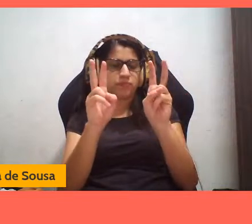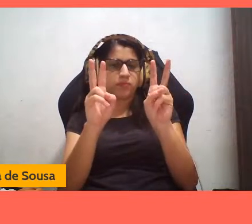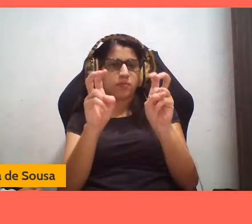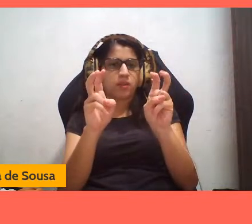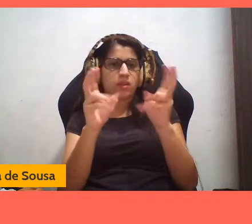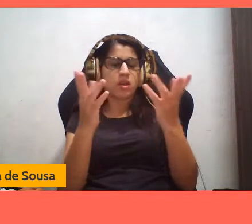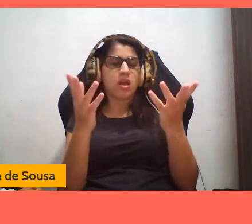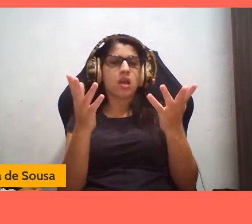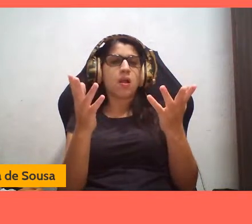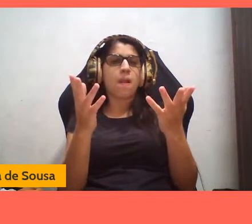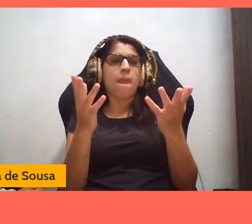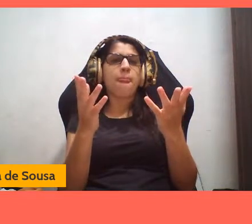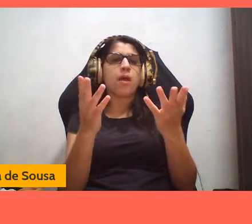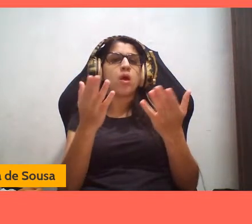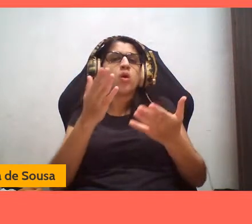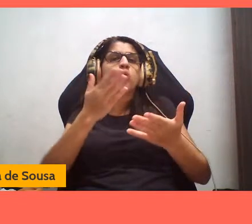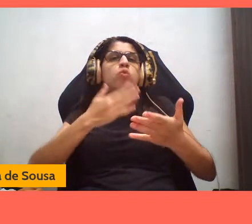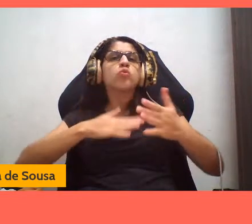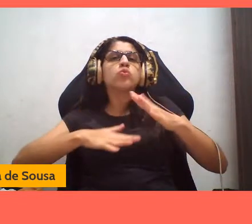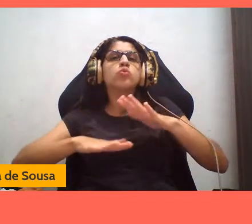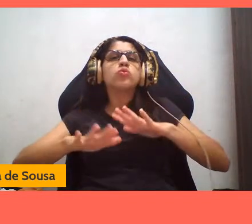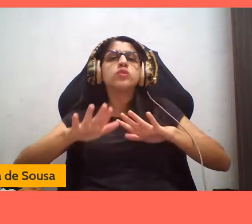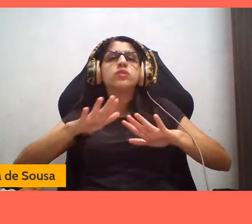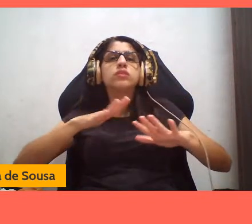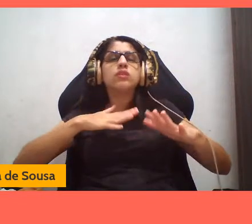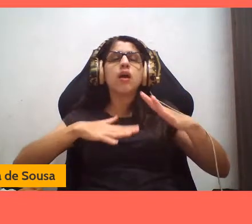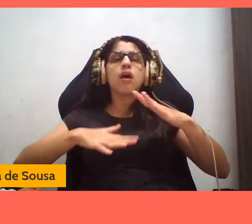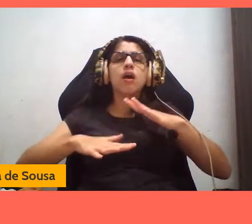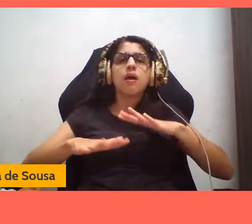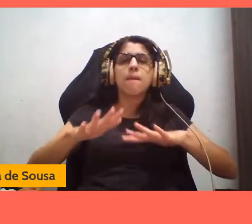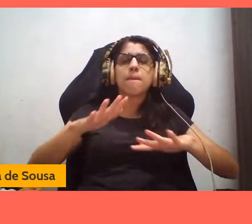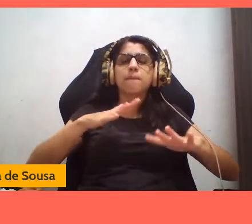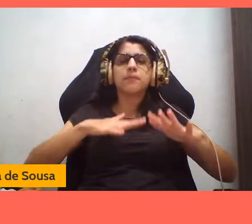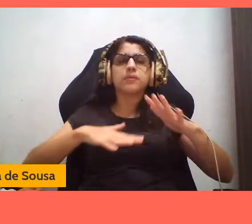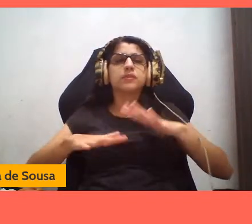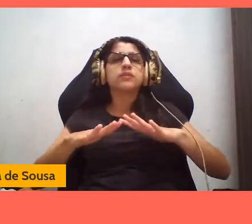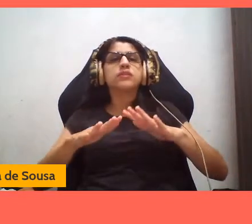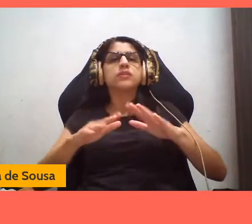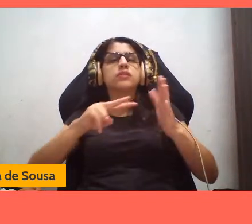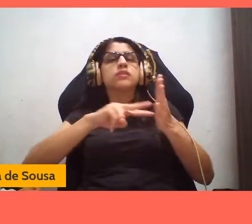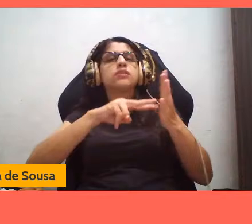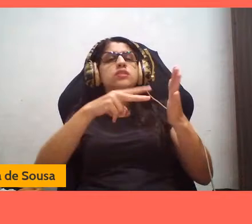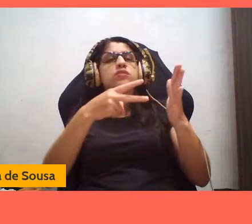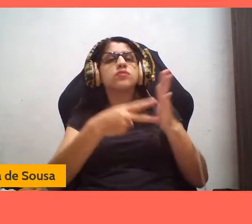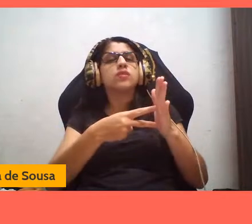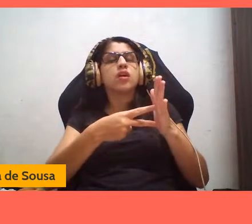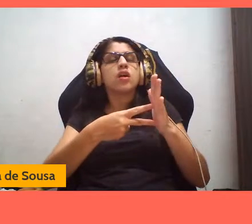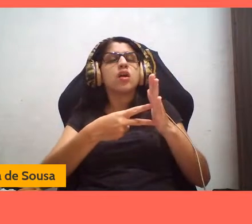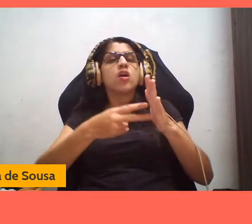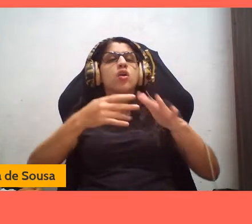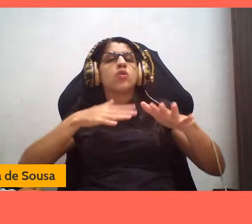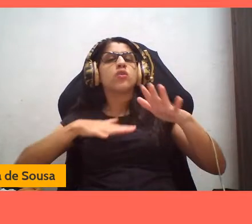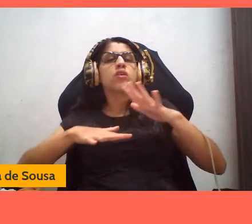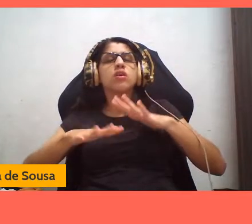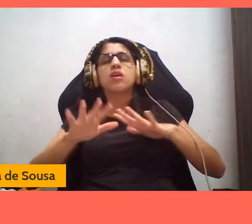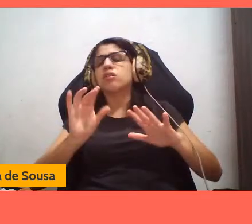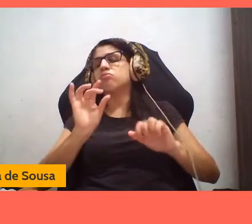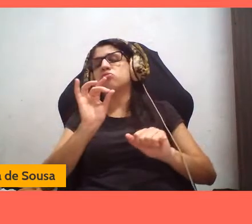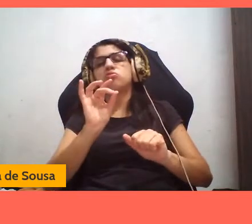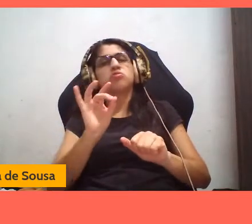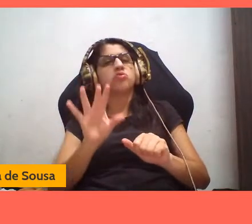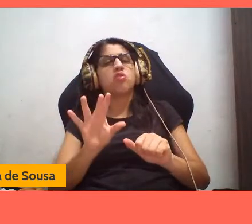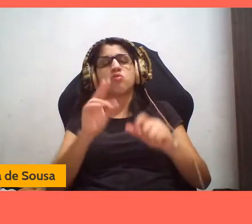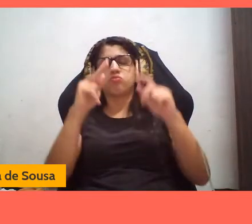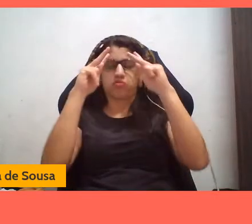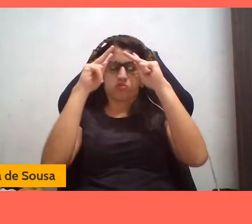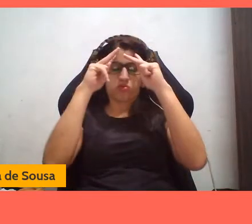que cuidar significa cuidar não somente dos nossos semelhantes, seres